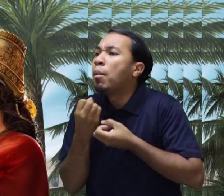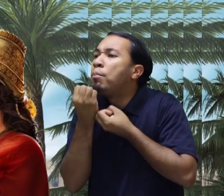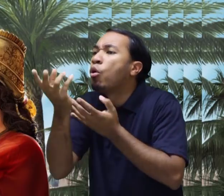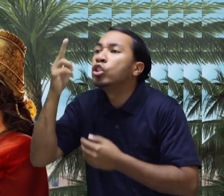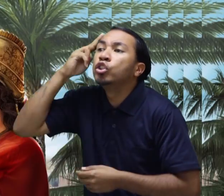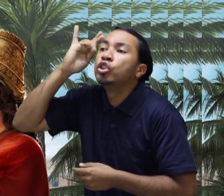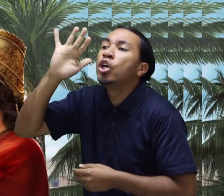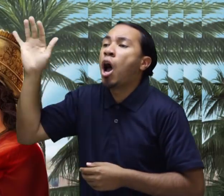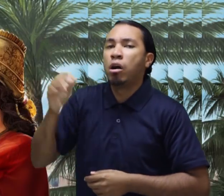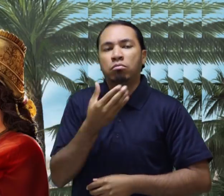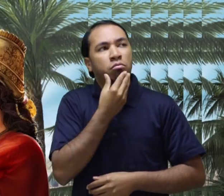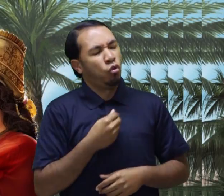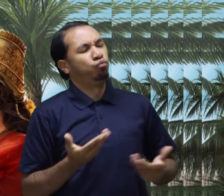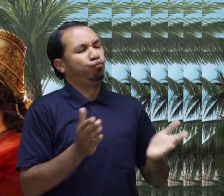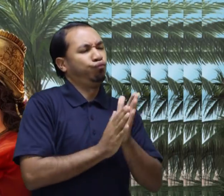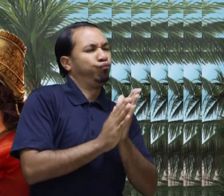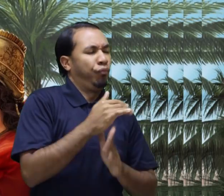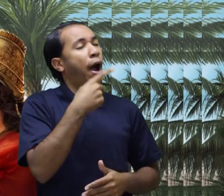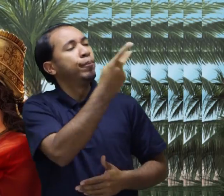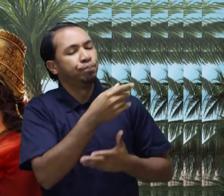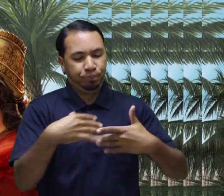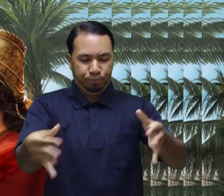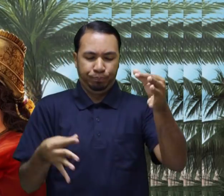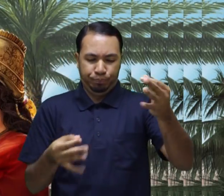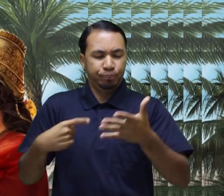explicou como queria a estátua.